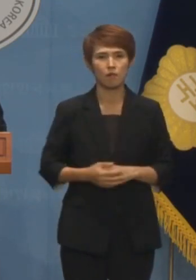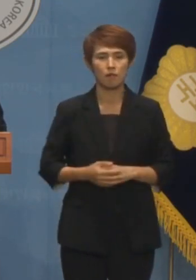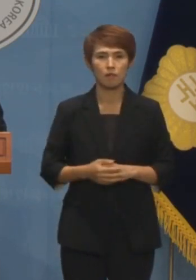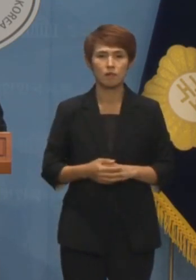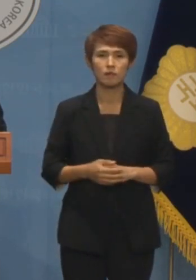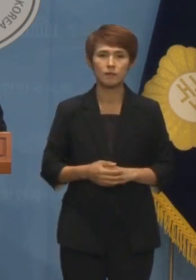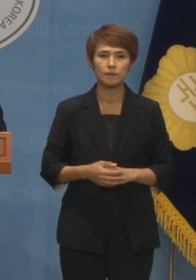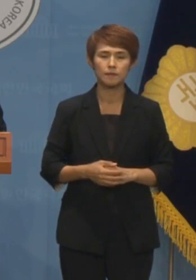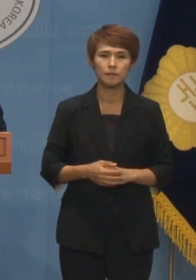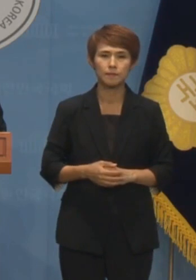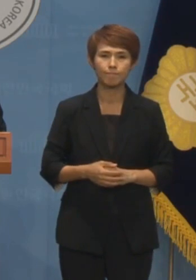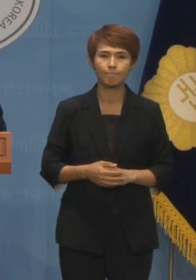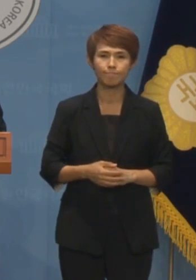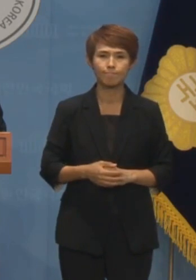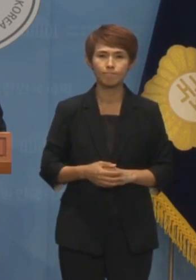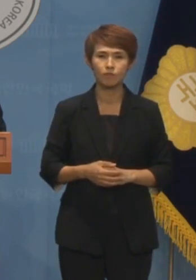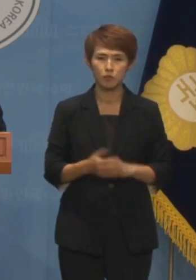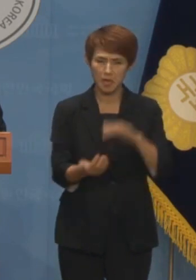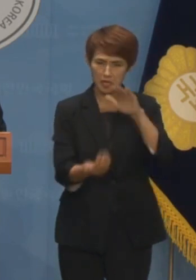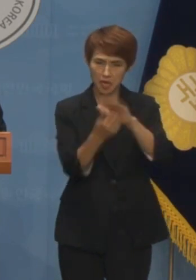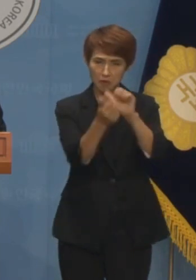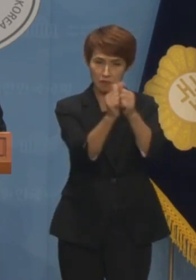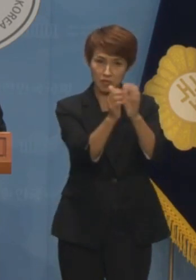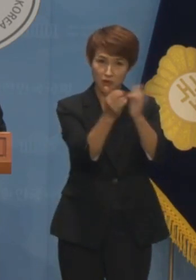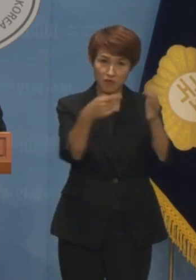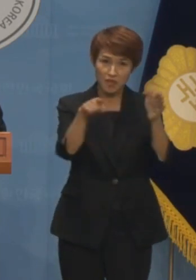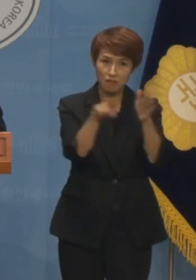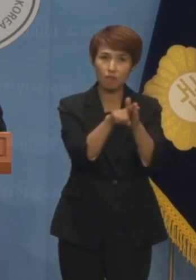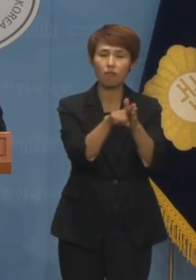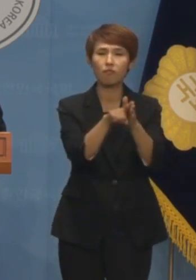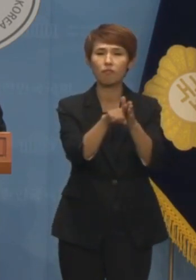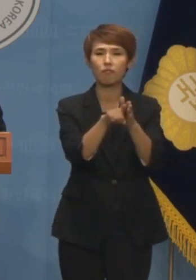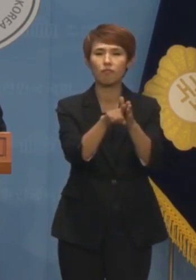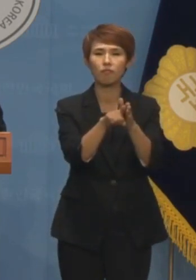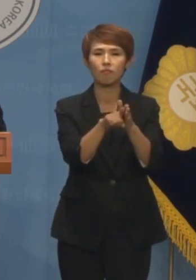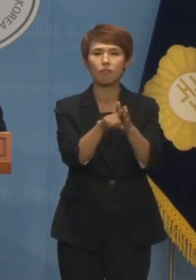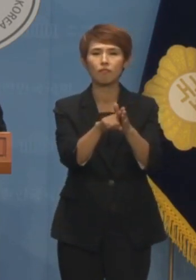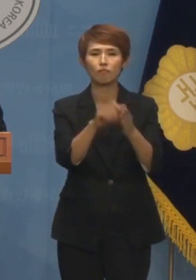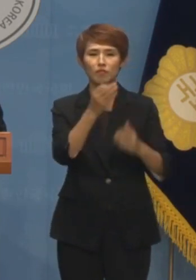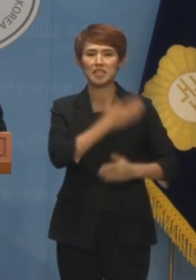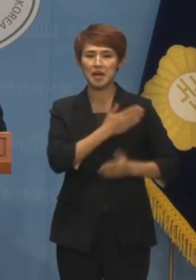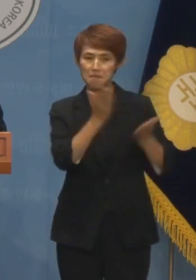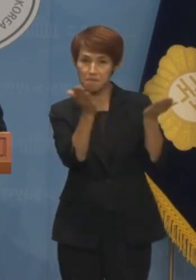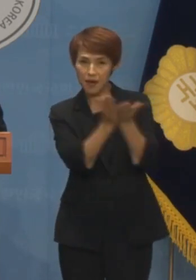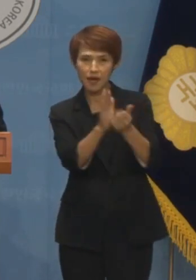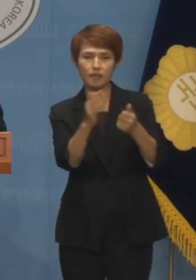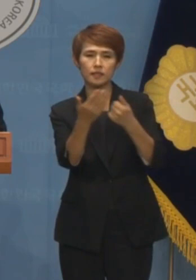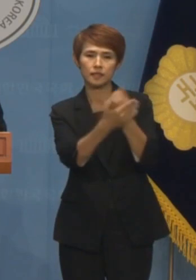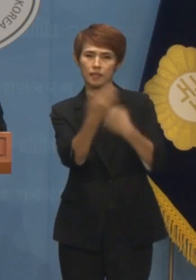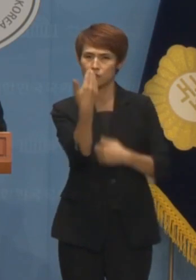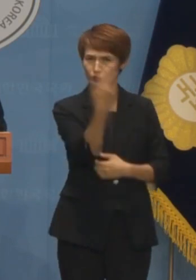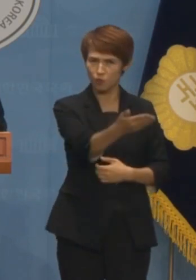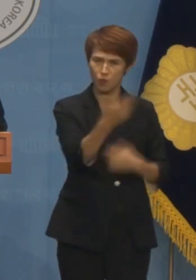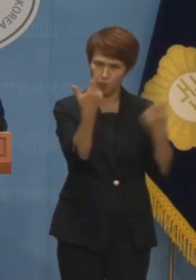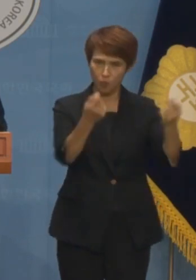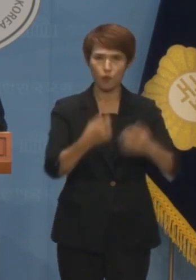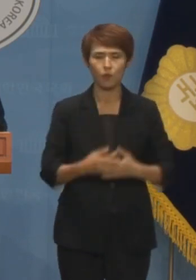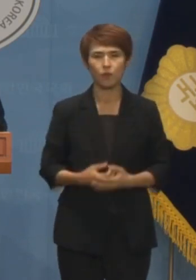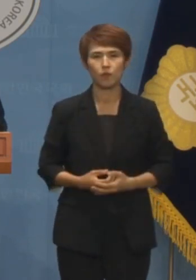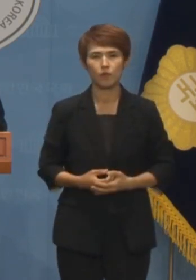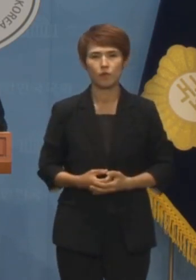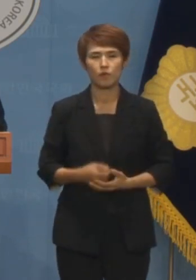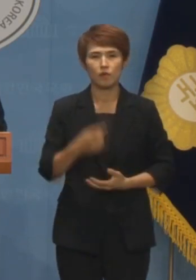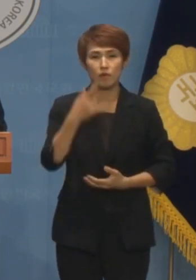폐지하겠다는 것입니다. 최대 주주를 위한 노골적인 초부자 맞춤형 특혜입니다.